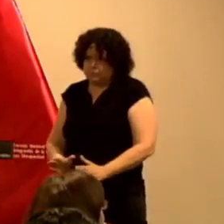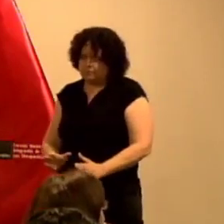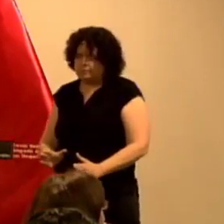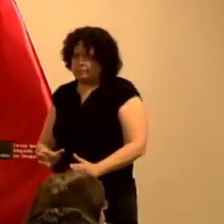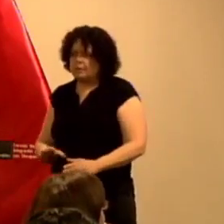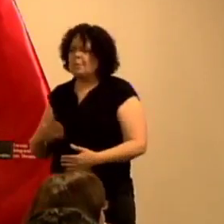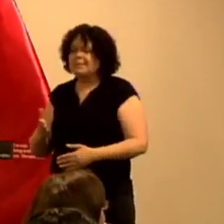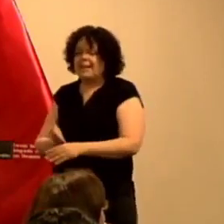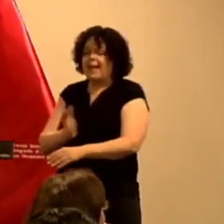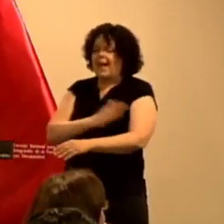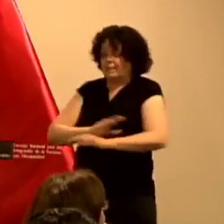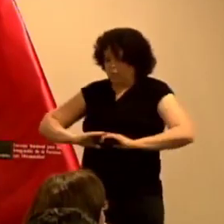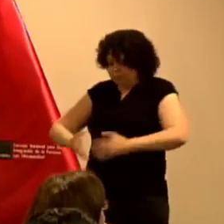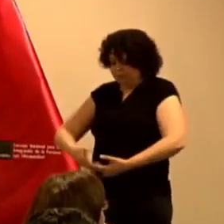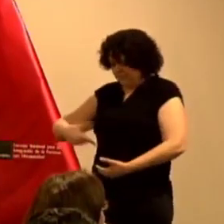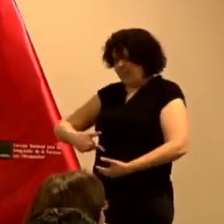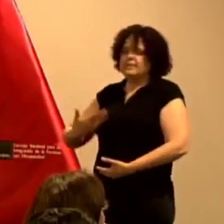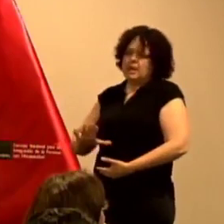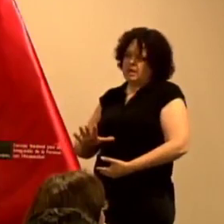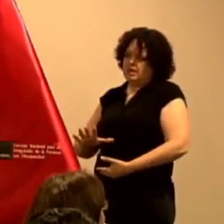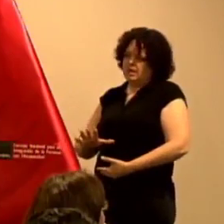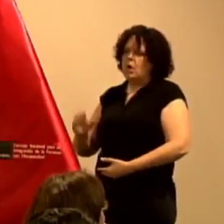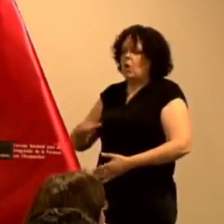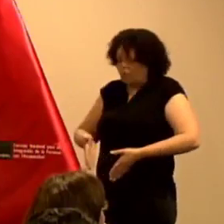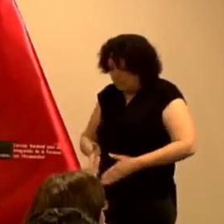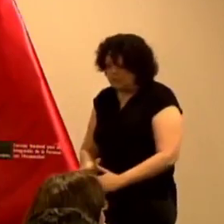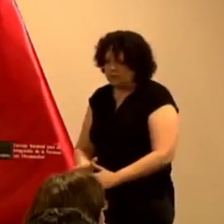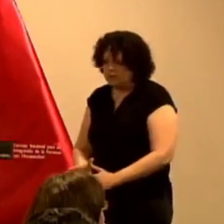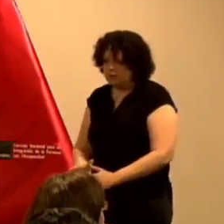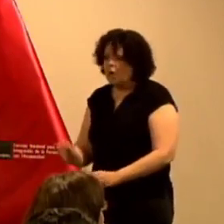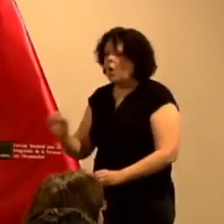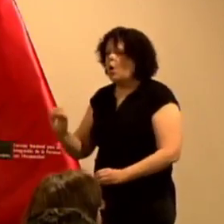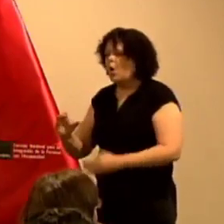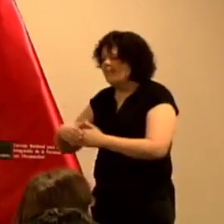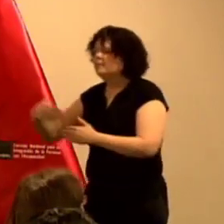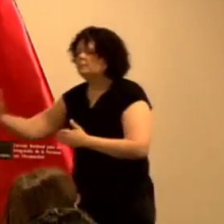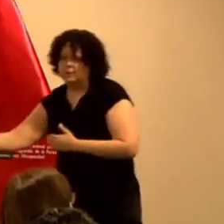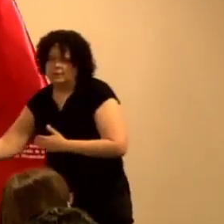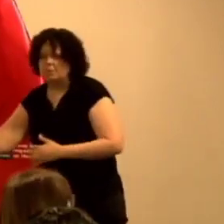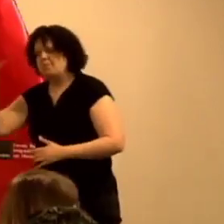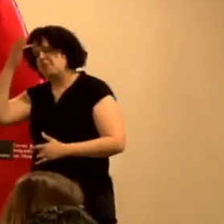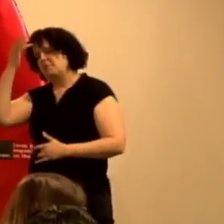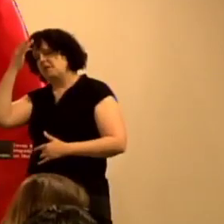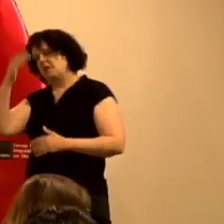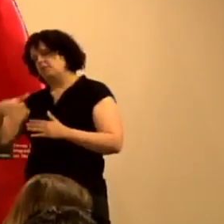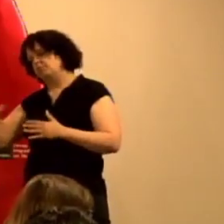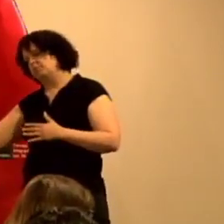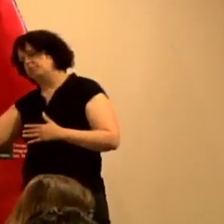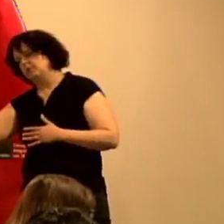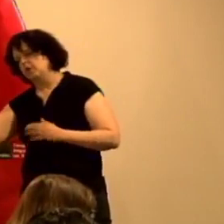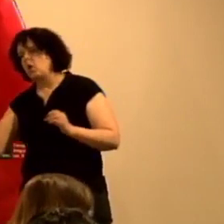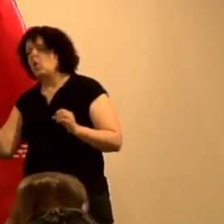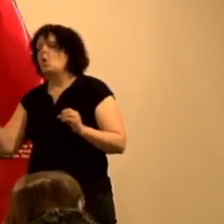puede ser genético o al momento de nacer, o puede ser adquirido, el cual puede ser debido a enfermedades que uno va teniendo durante la vida